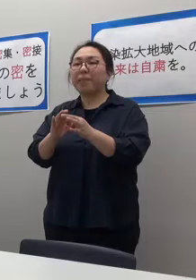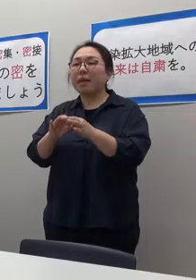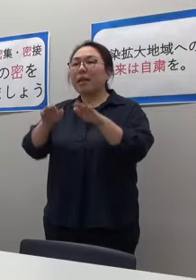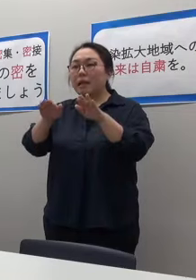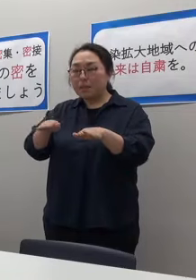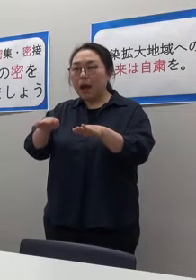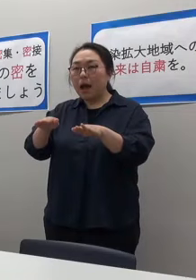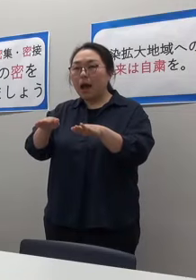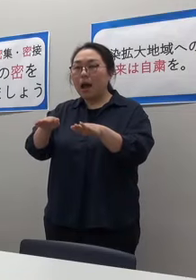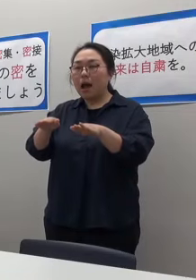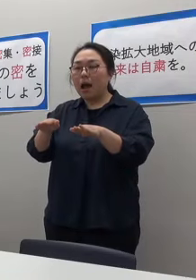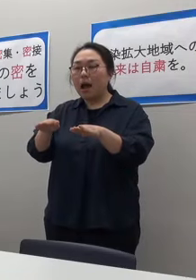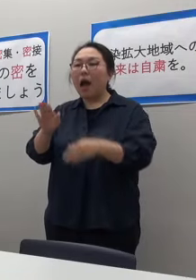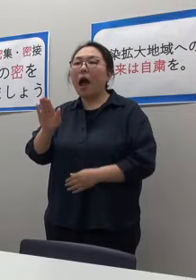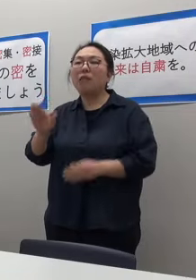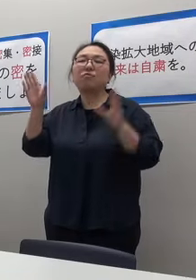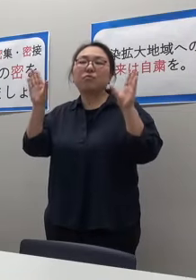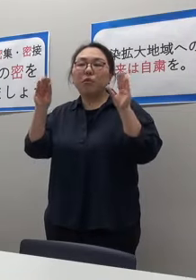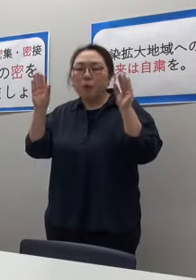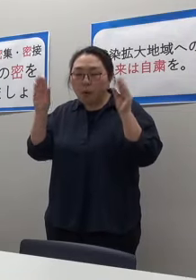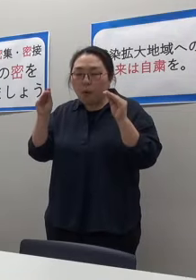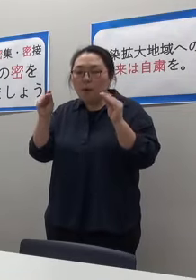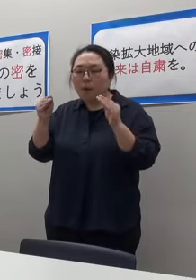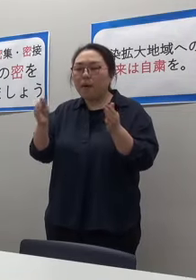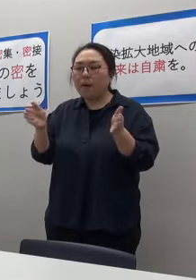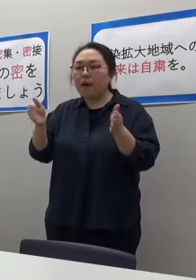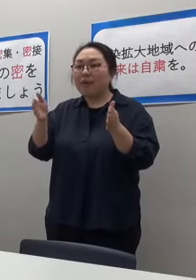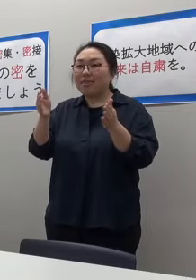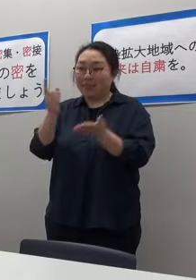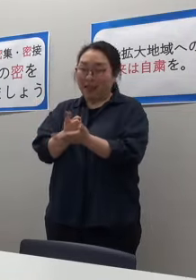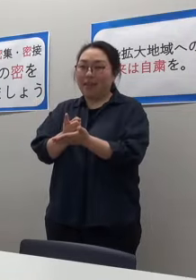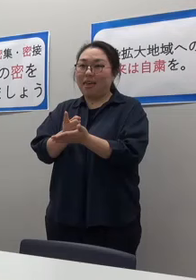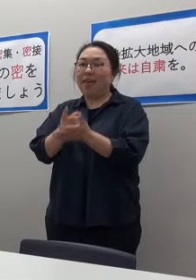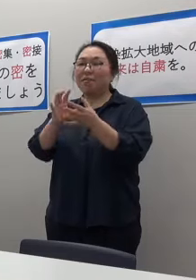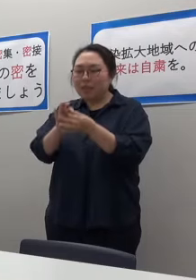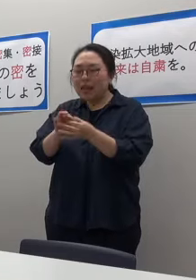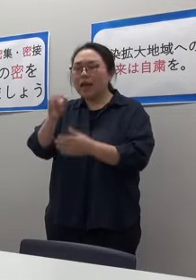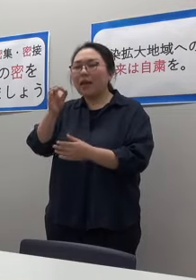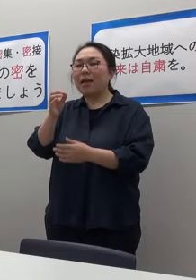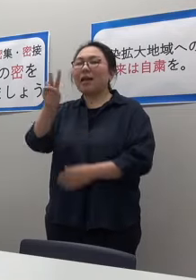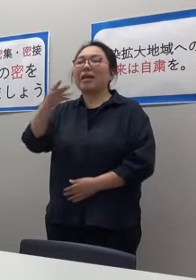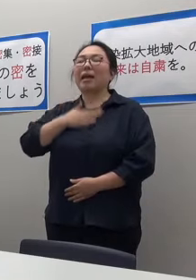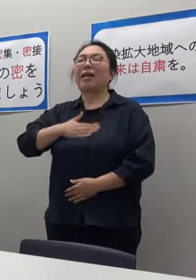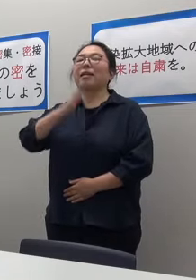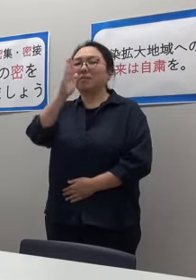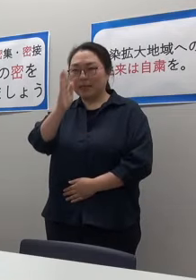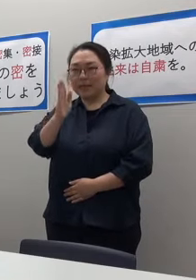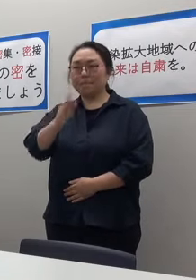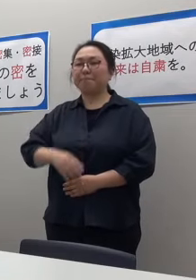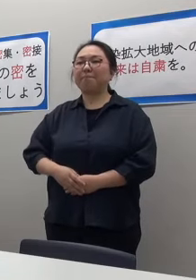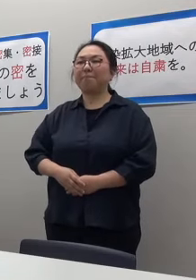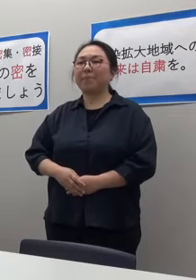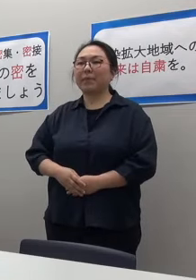在持ち合わせている情報をもとにした会見となりますので、あらかじめご了承願います。それでは初